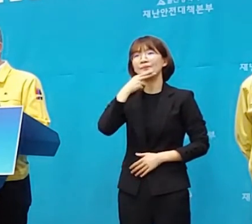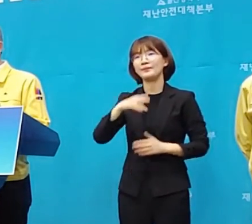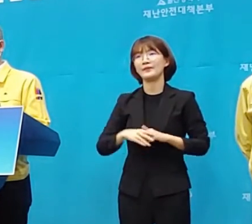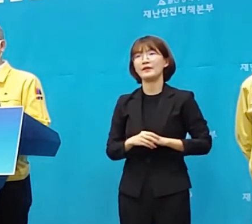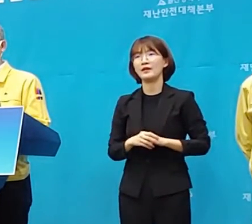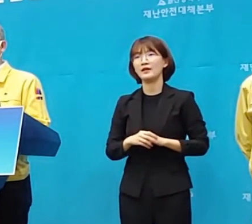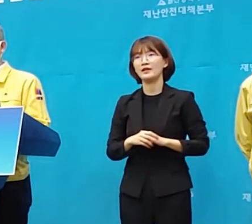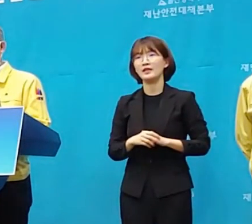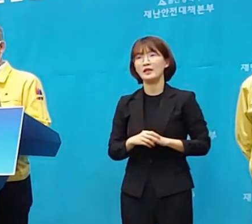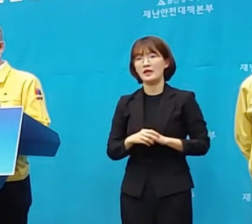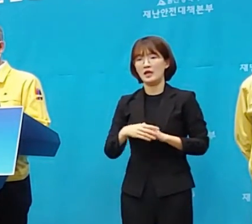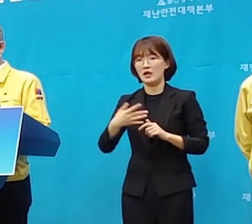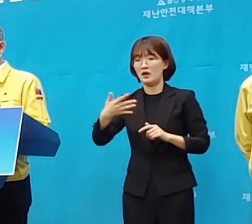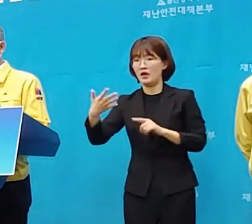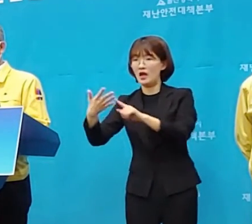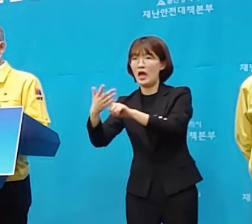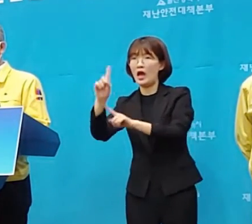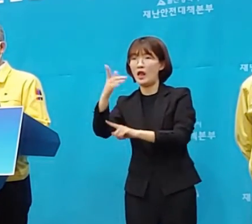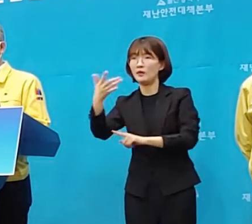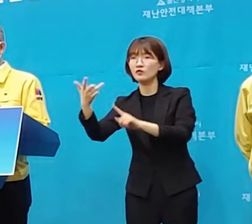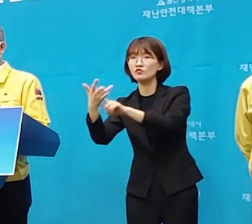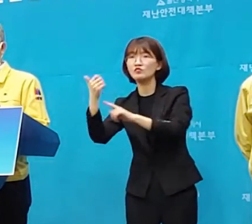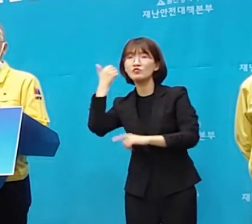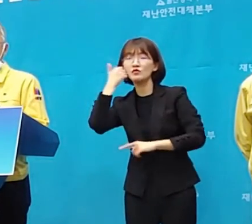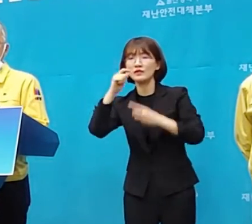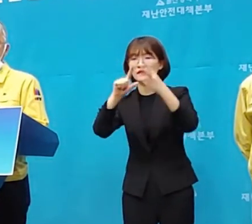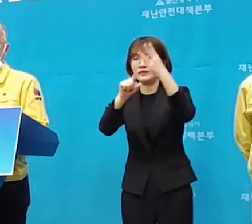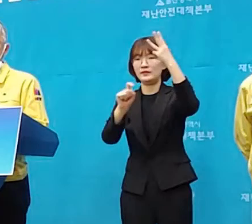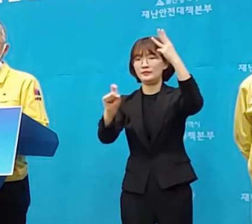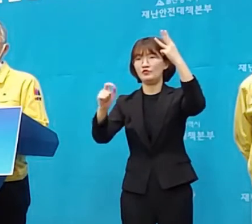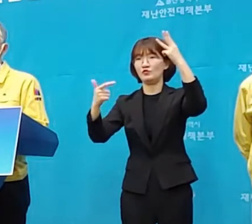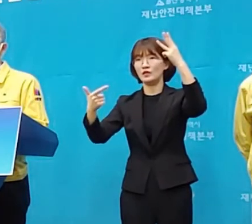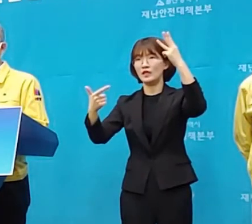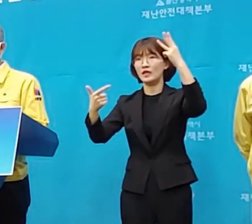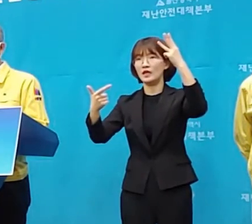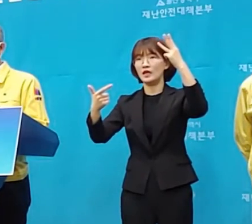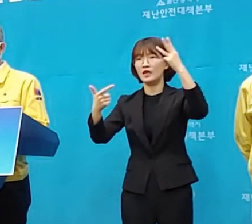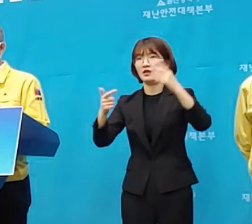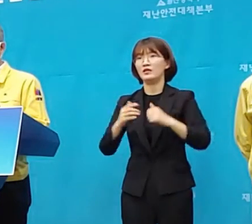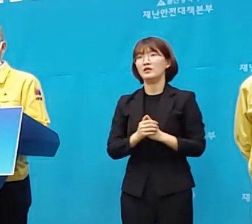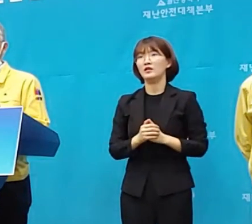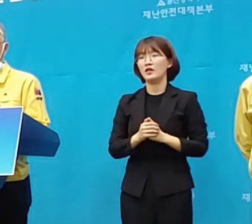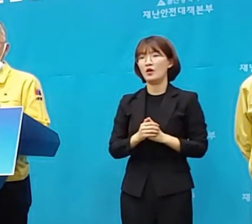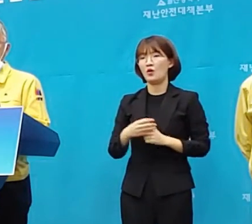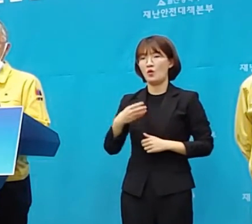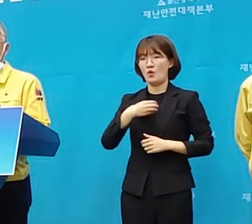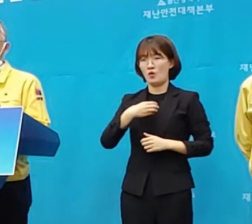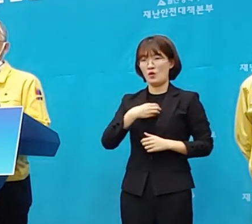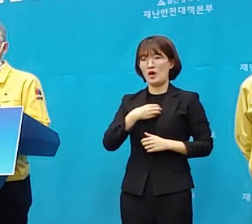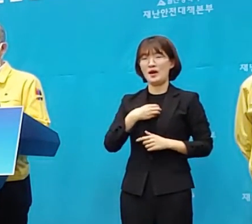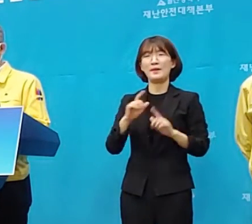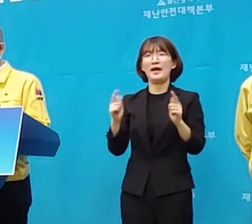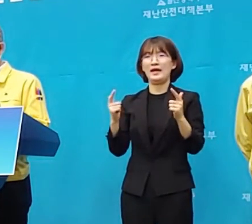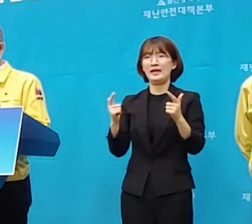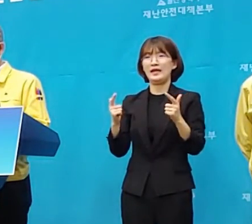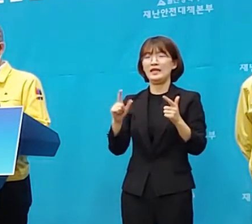비고에 한부로 되어 있는 것은 제가 3월 16일 날 중소본으로부터 고위험군 제외자